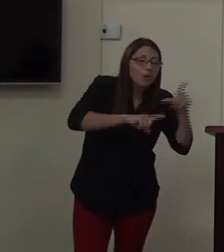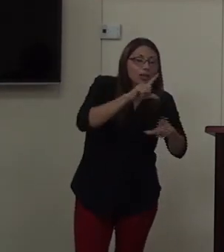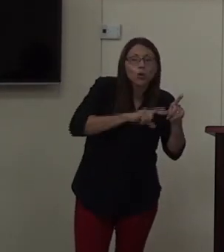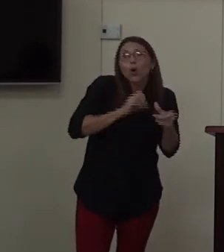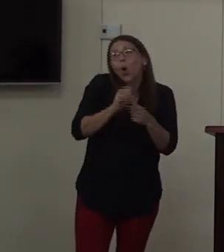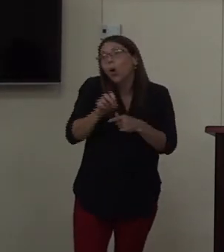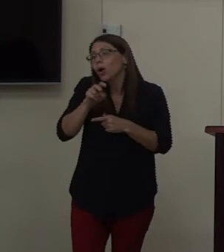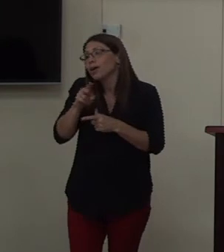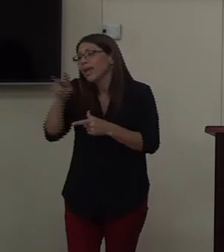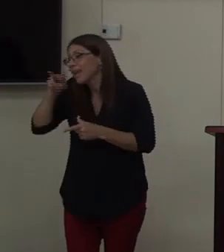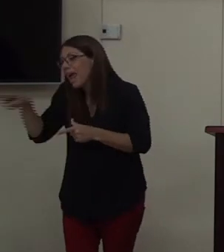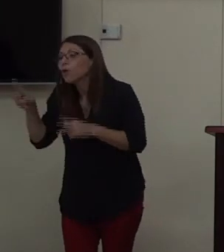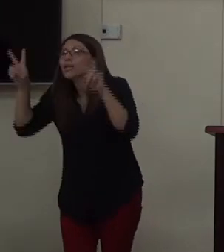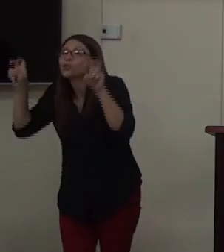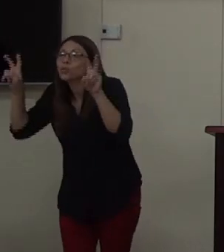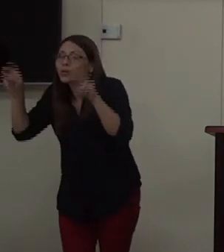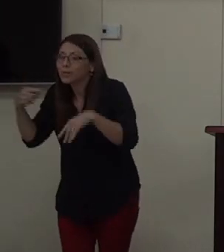cabeca.